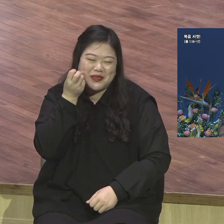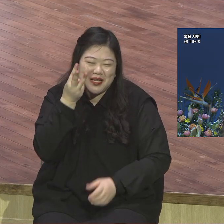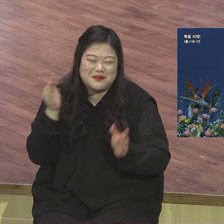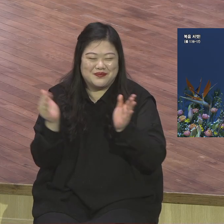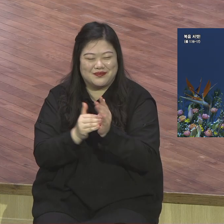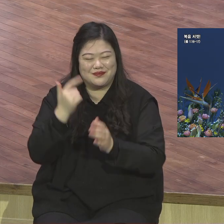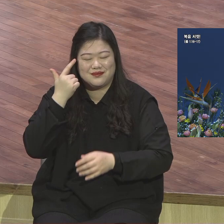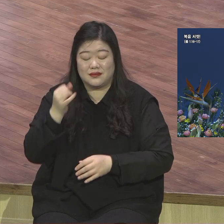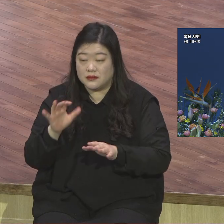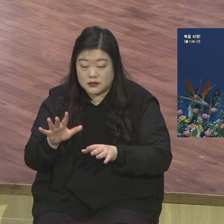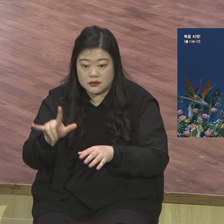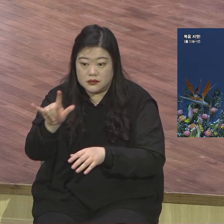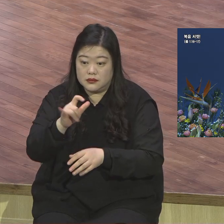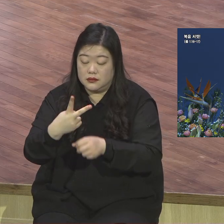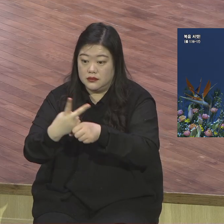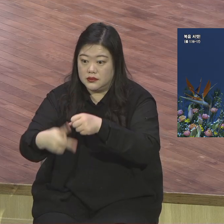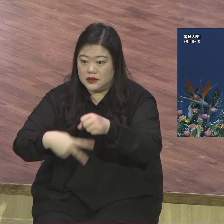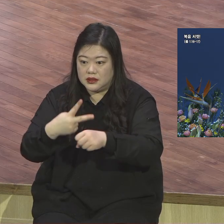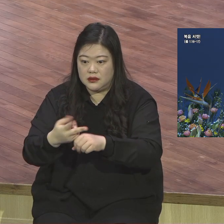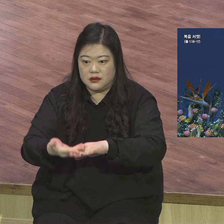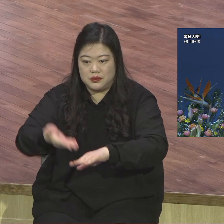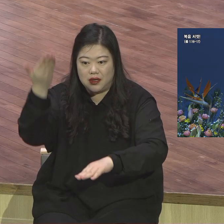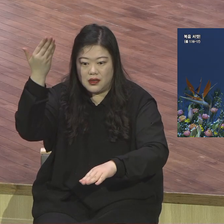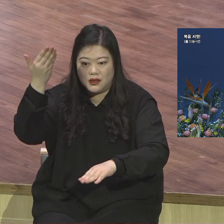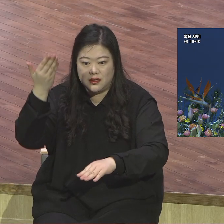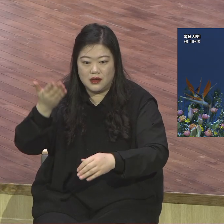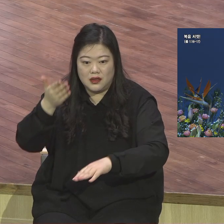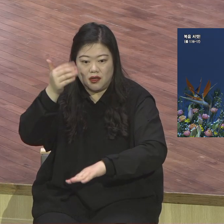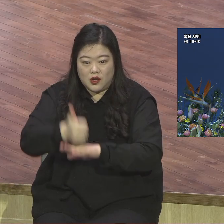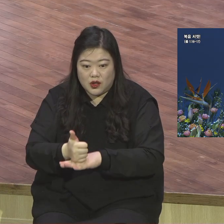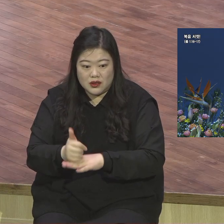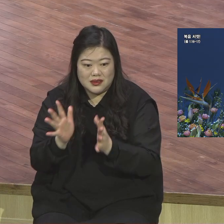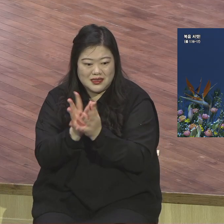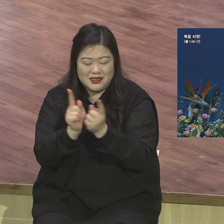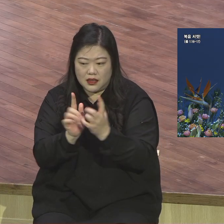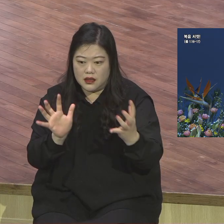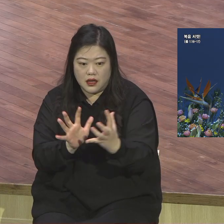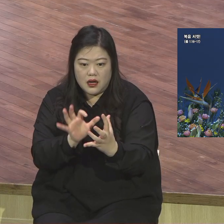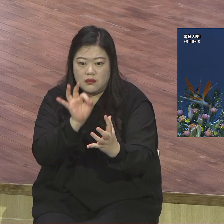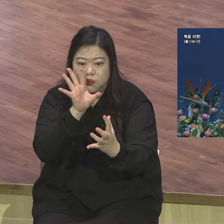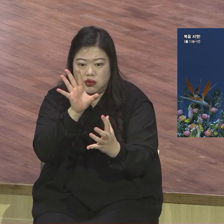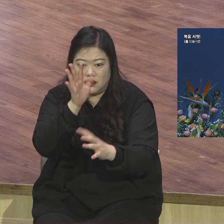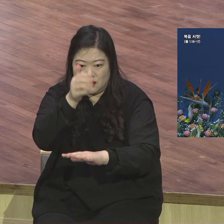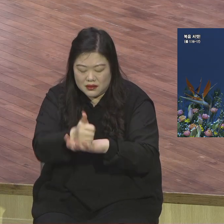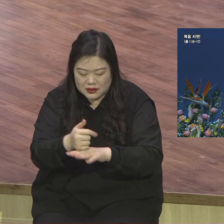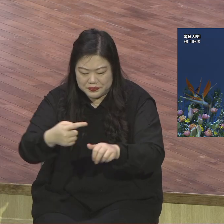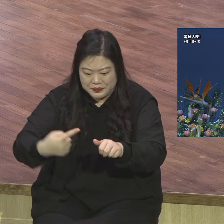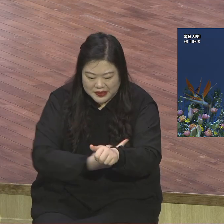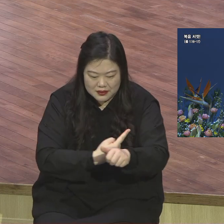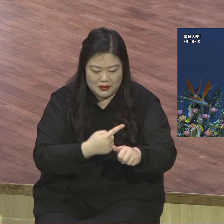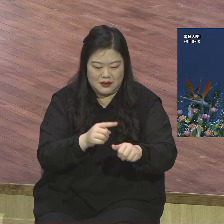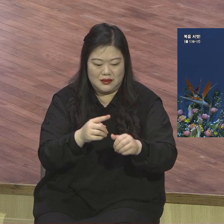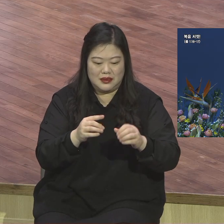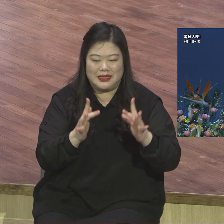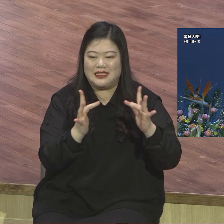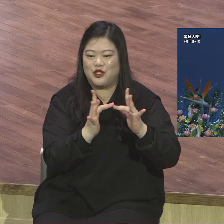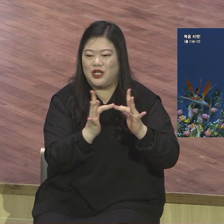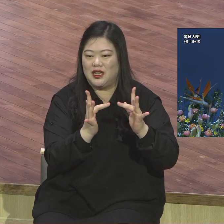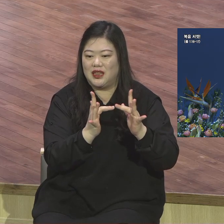커지면서 온라인의 점시장이 호황을 누리고 있다라는 보고입니다.